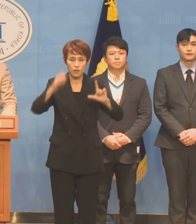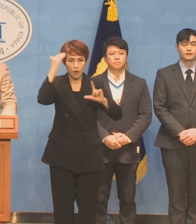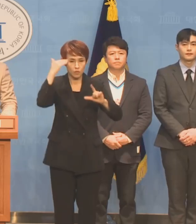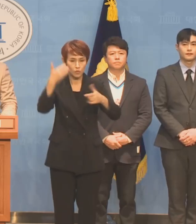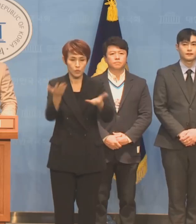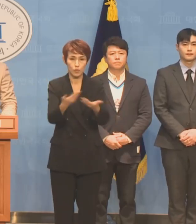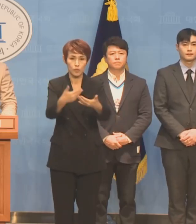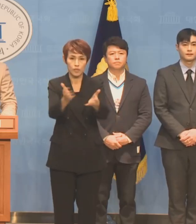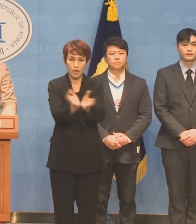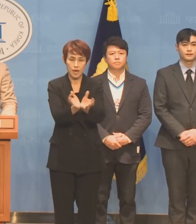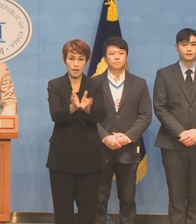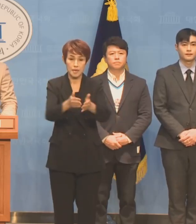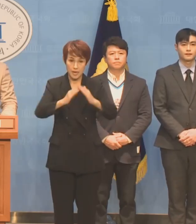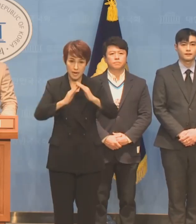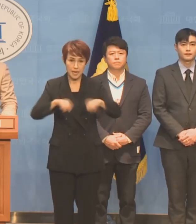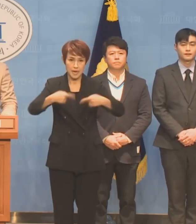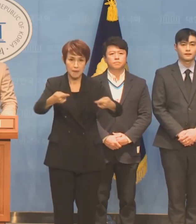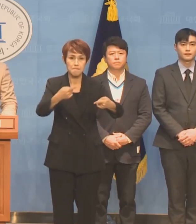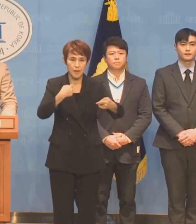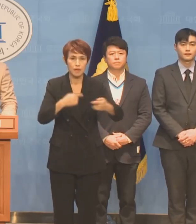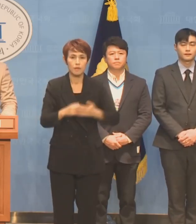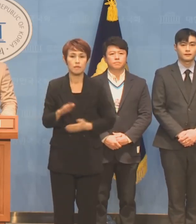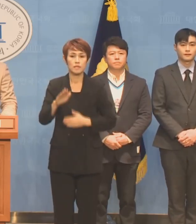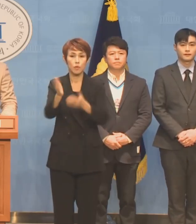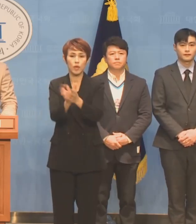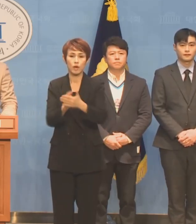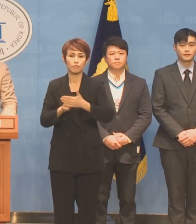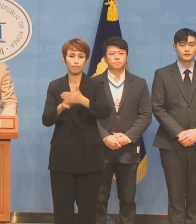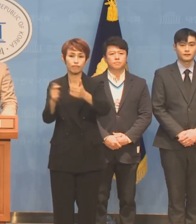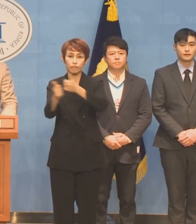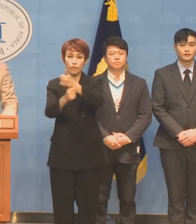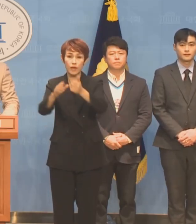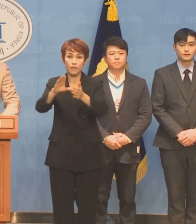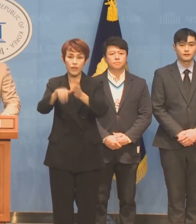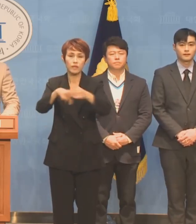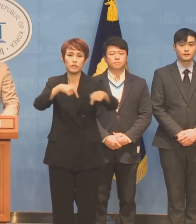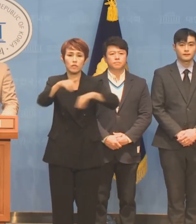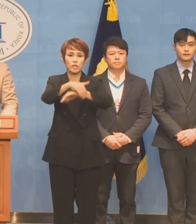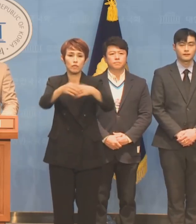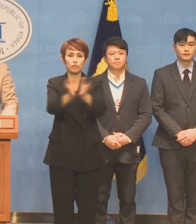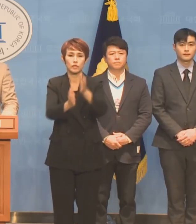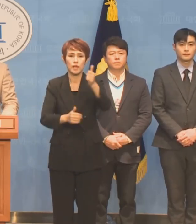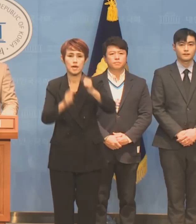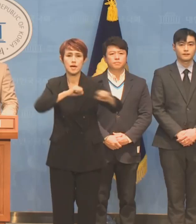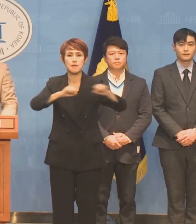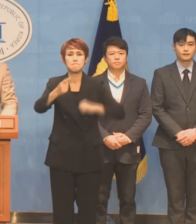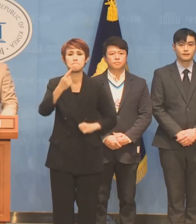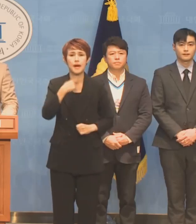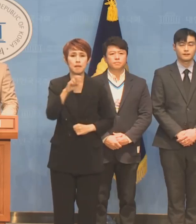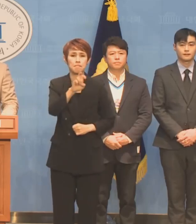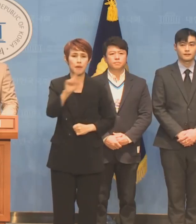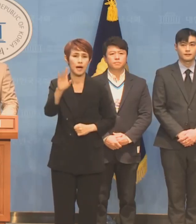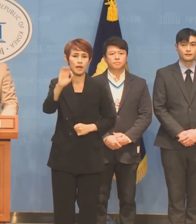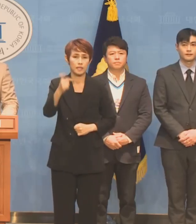참여하였고 1992년 진보정당 추진위원회에서 정책국장으로 활동한 것으로 알려져